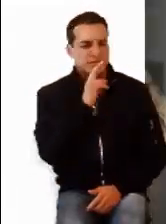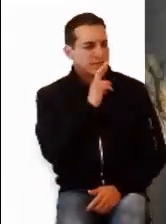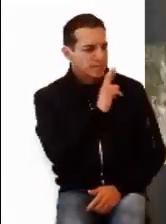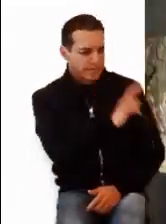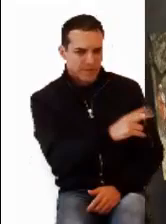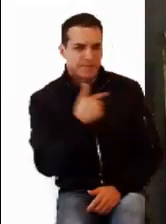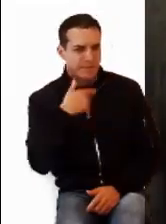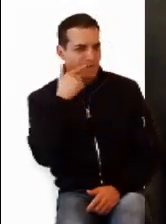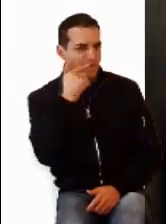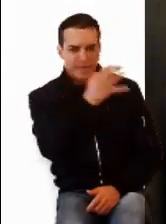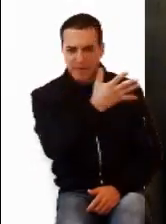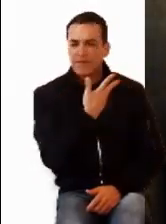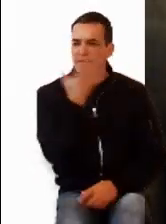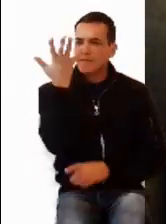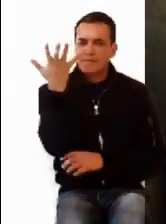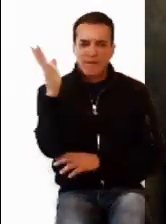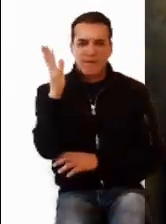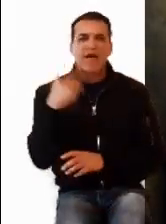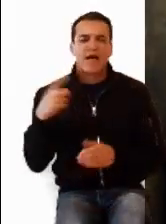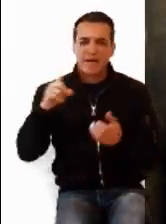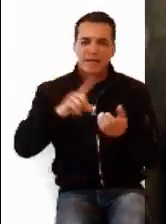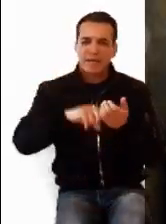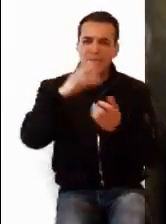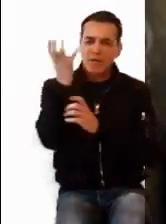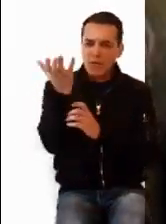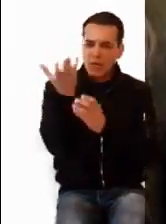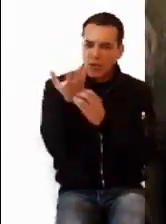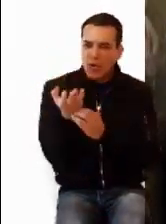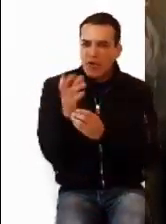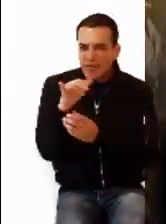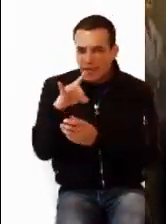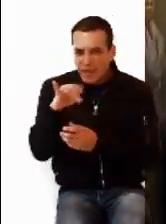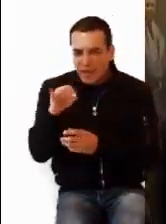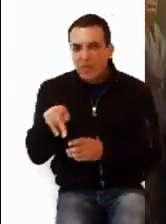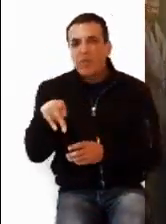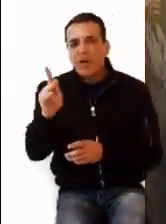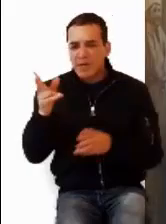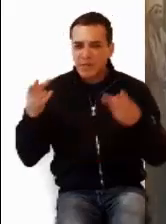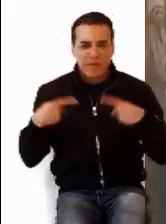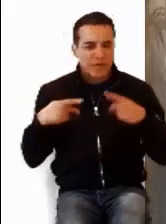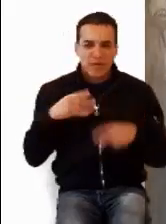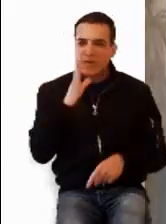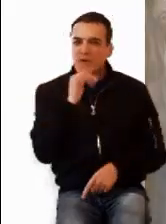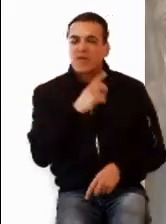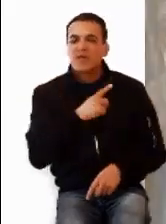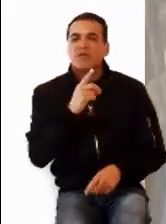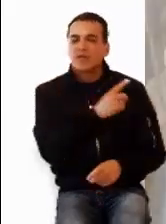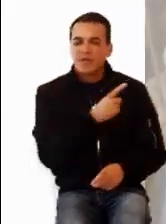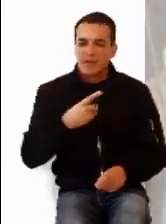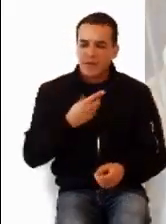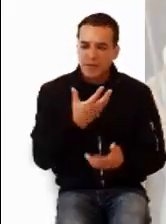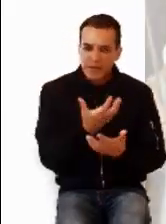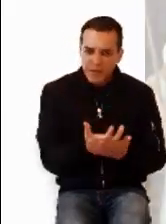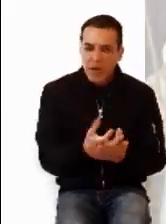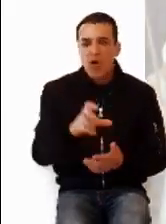y los pájaros nidos, pero el Hijo del Hombre no tiene en dónde reclinar la cabeza". A otro Jesús le dijo: